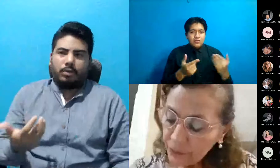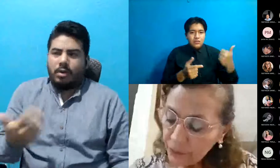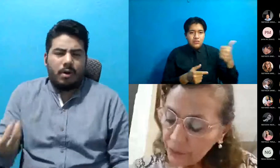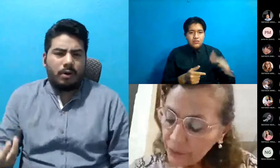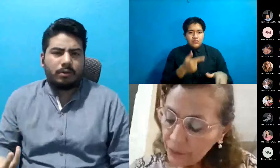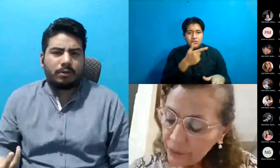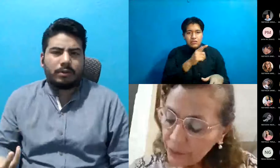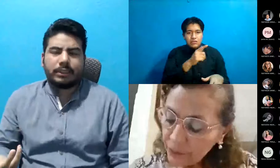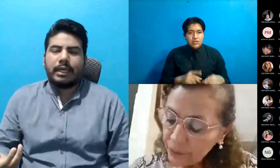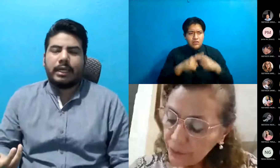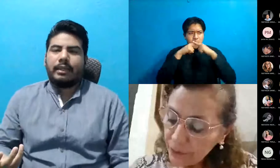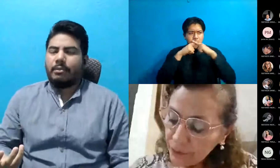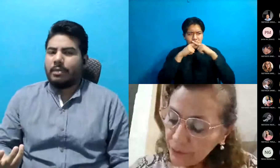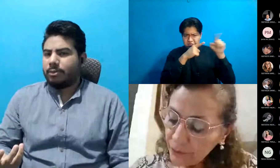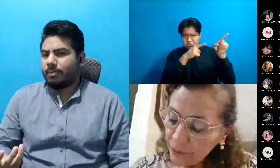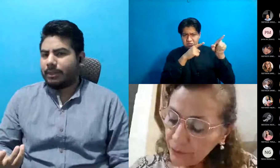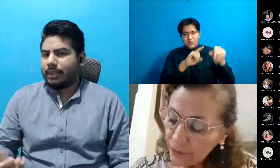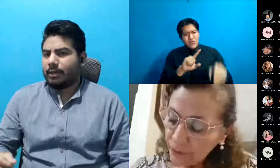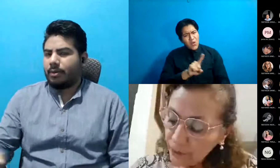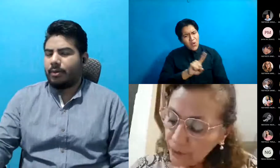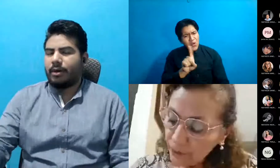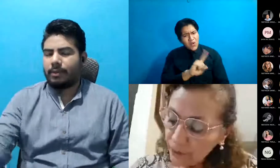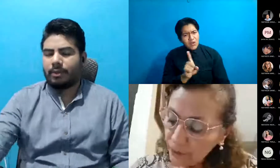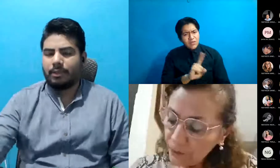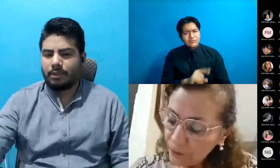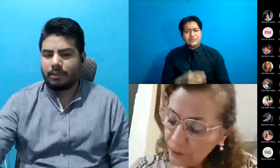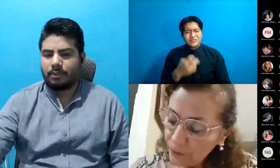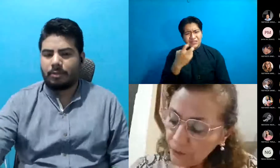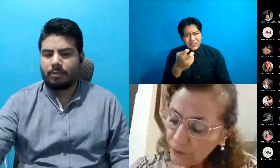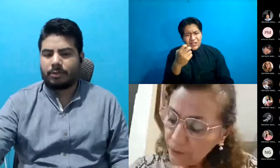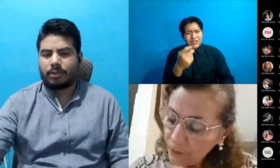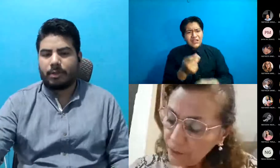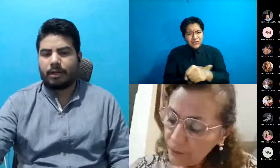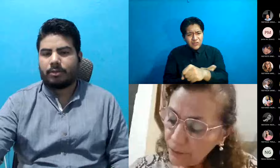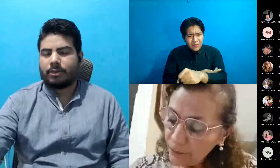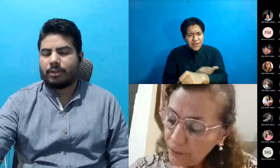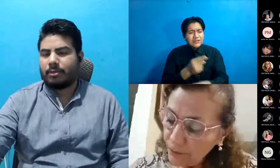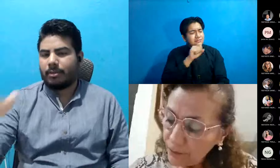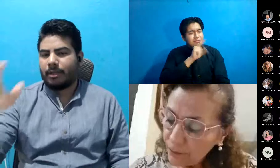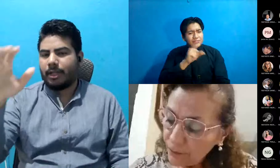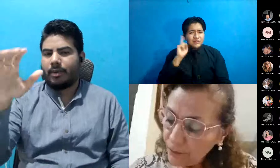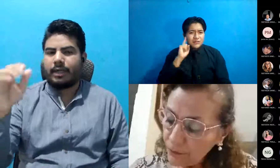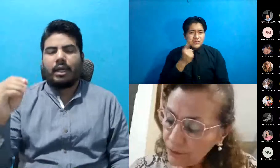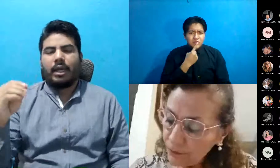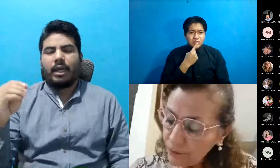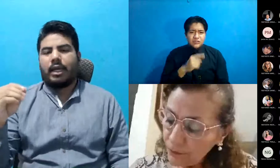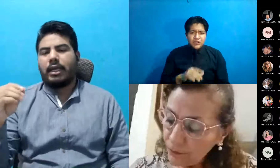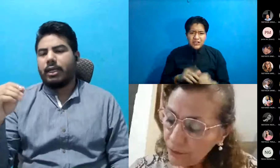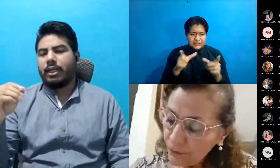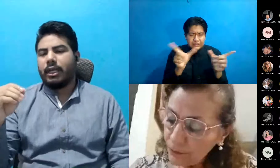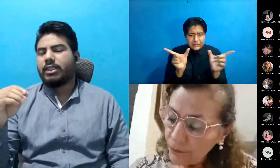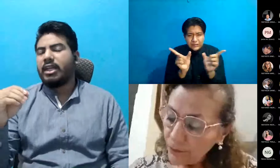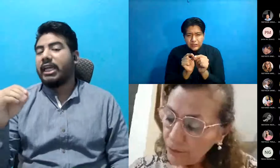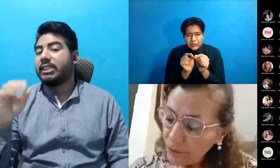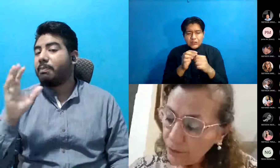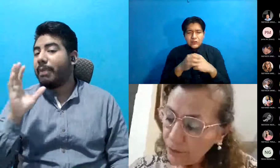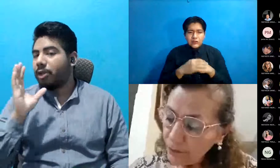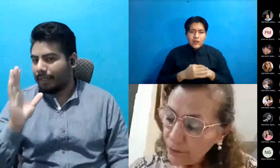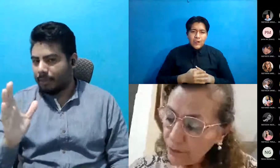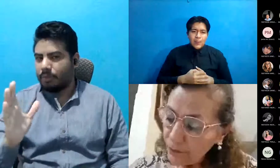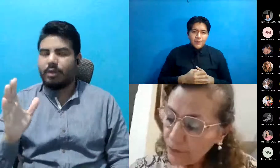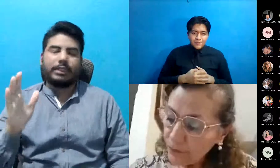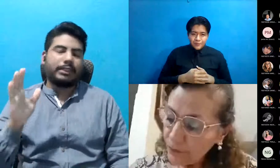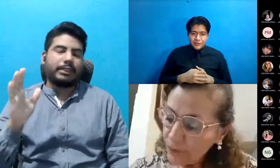otro sea mudo, no. Entonces, también esto pasa con las personas sordas, es un proceso similar. Entonces, de manera concreta,